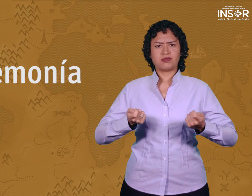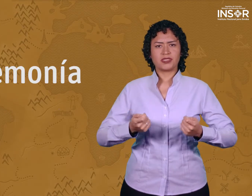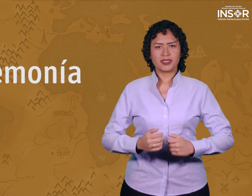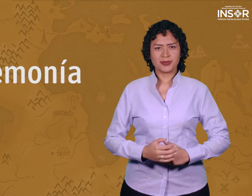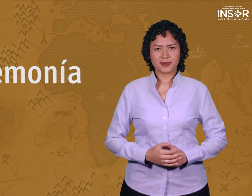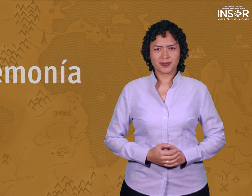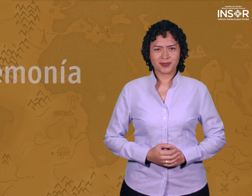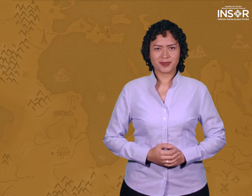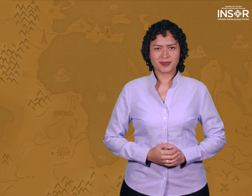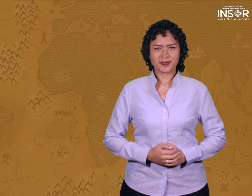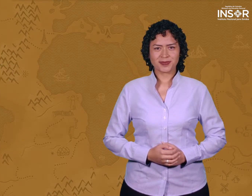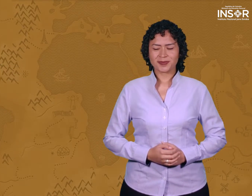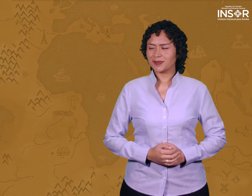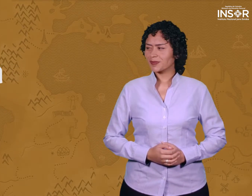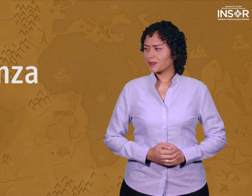Hegemonía,